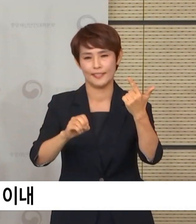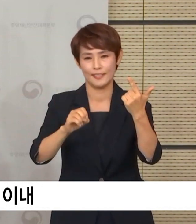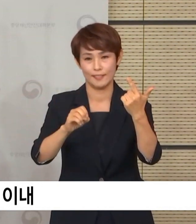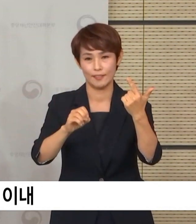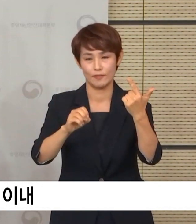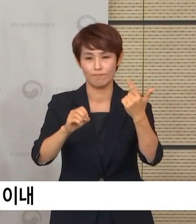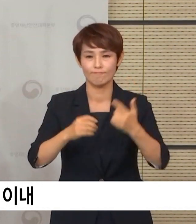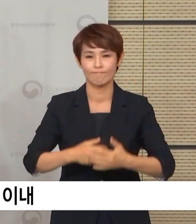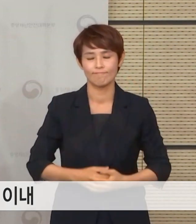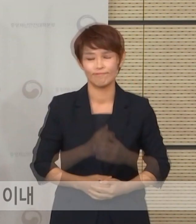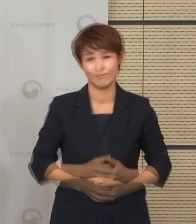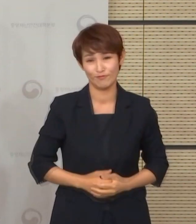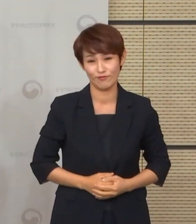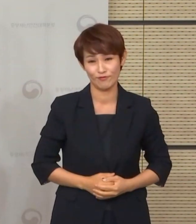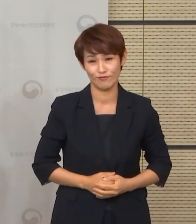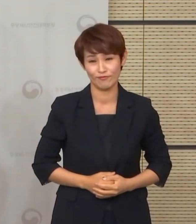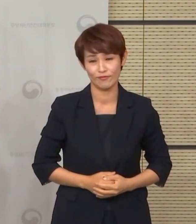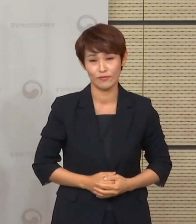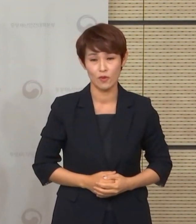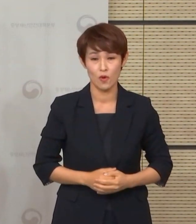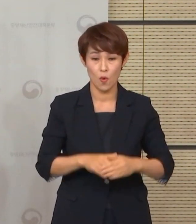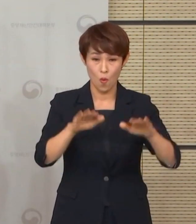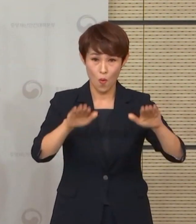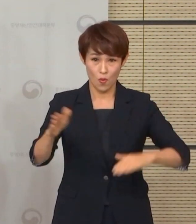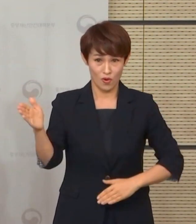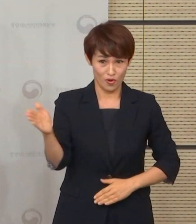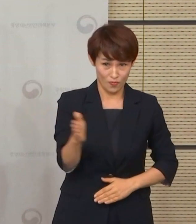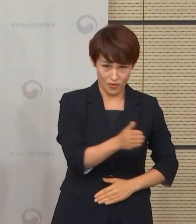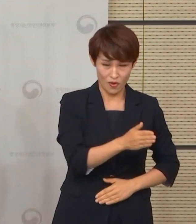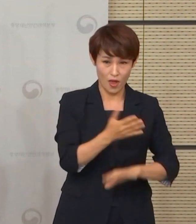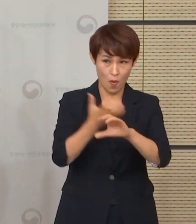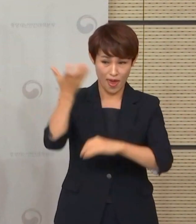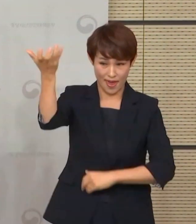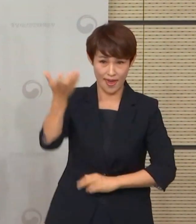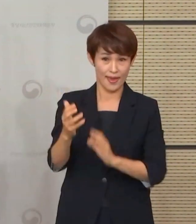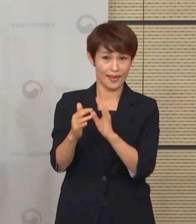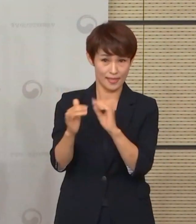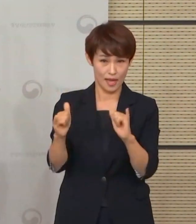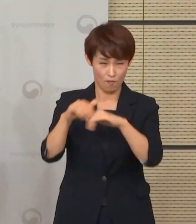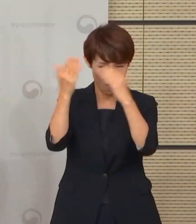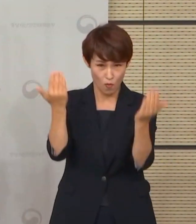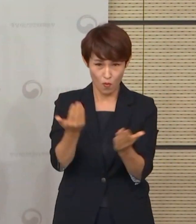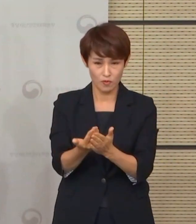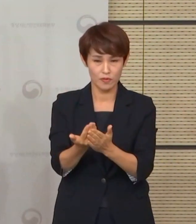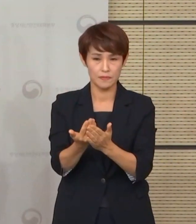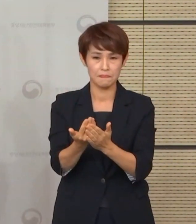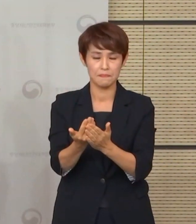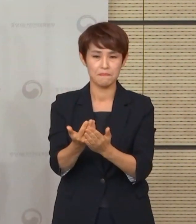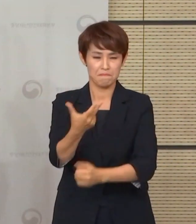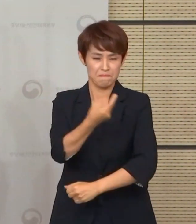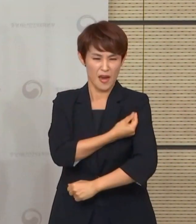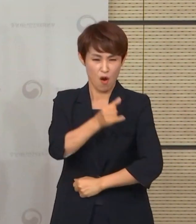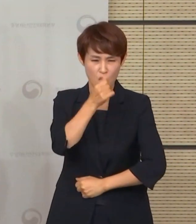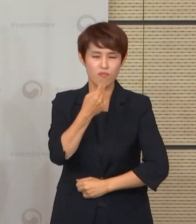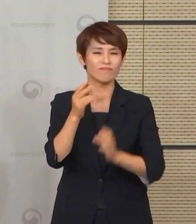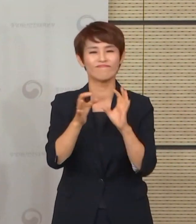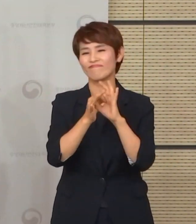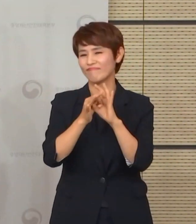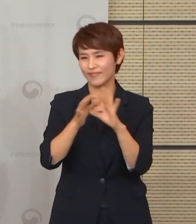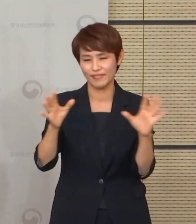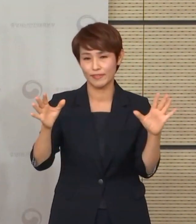가동 중입니다 오늘부터는 모든 해외 지 꼭 자에 대해 예방접종 0 여부와 상관없이